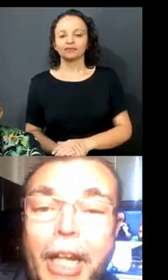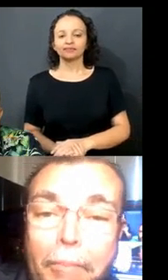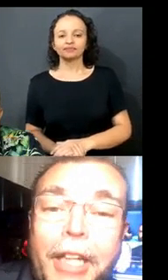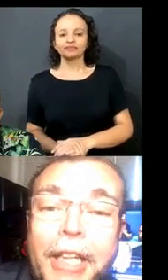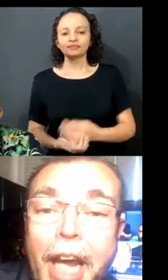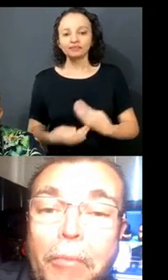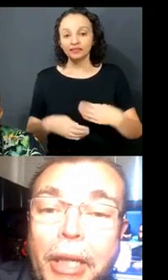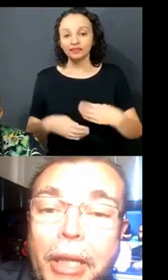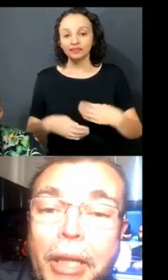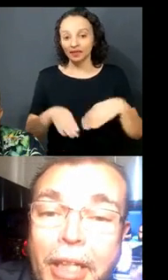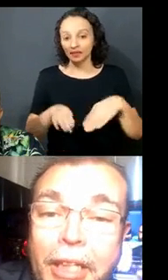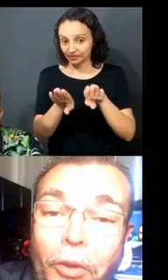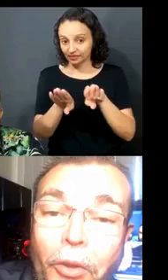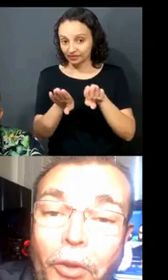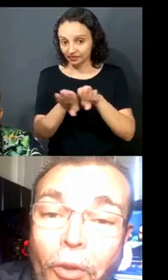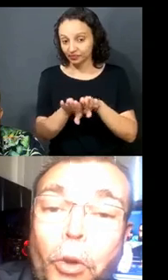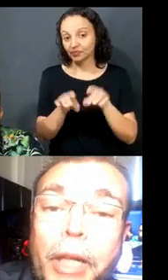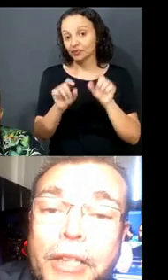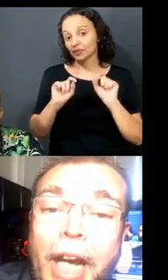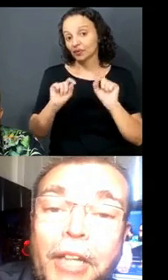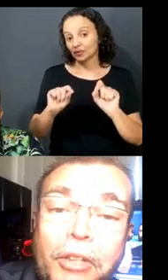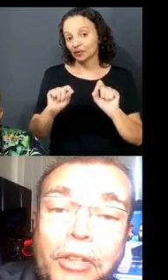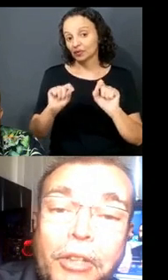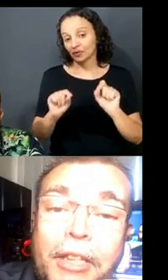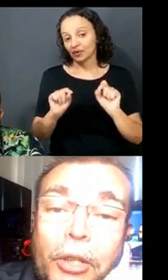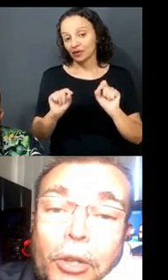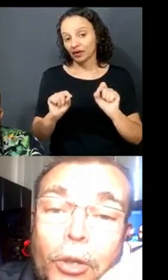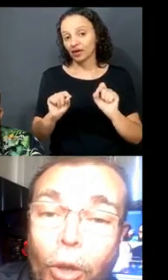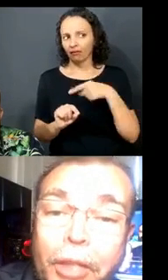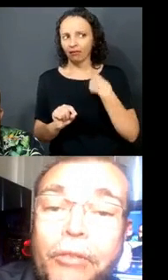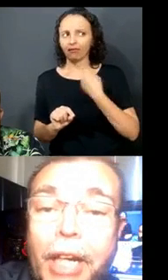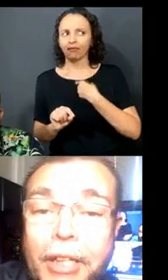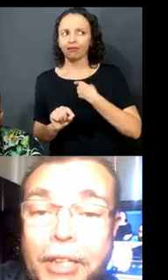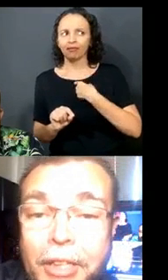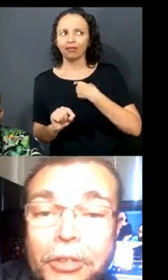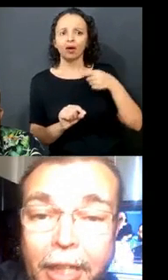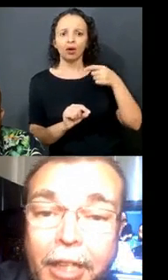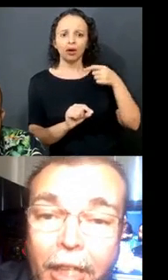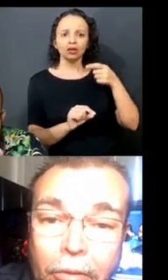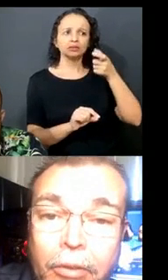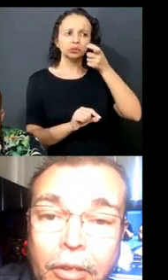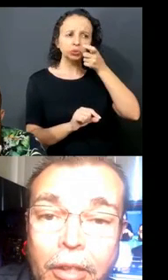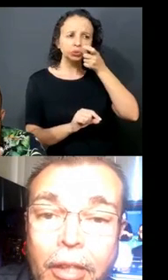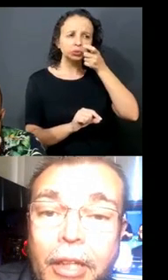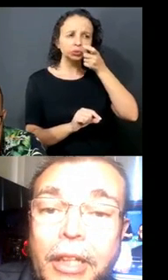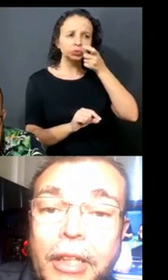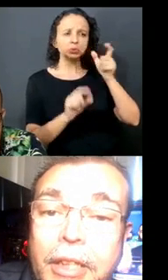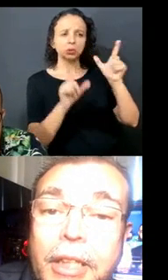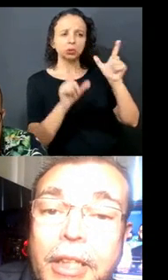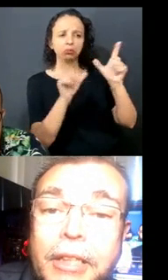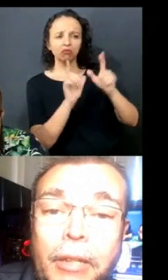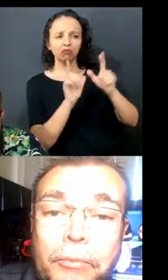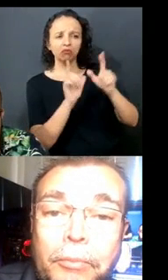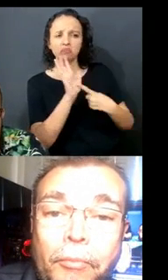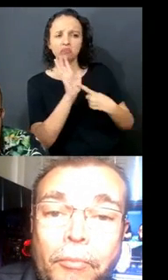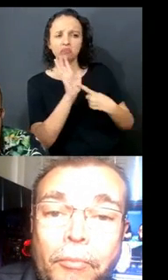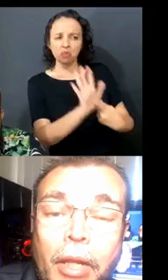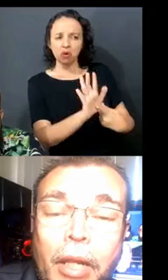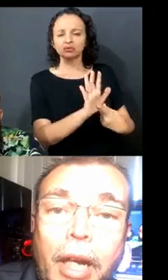eu não quero apavorar ninguém, mas a gente ouve um documentário que não é de Globo, que não é disso nem daquilo, e diz